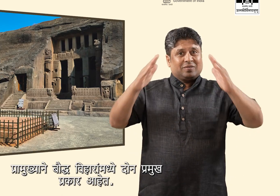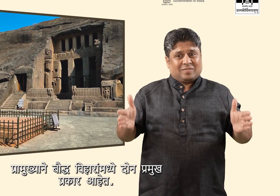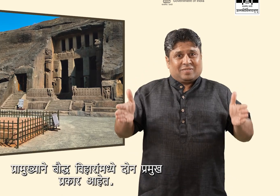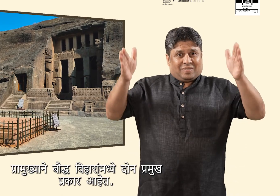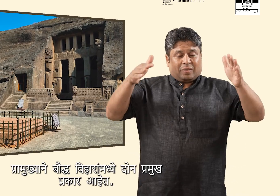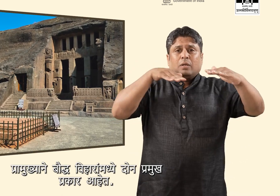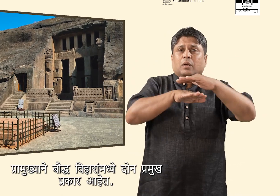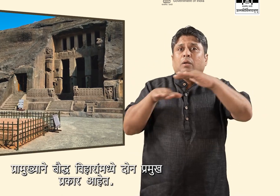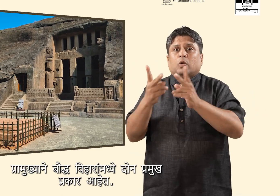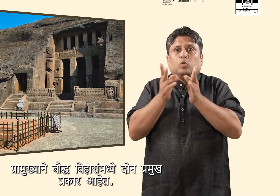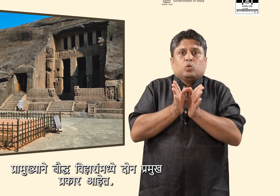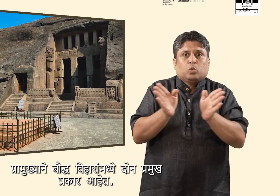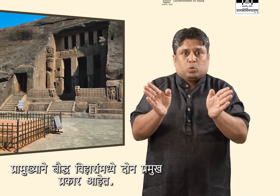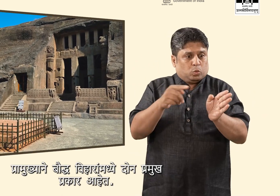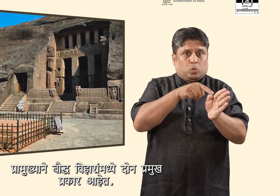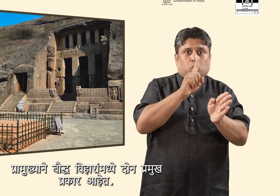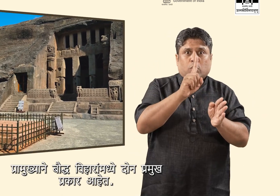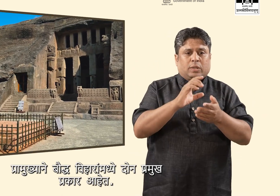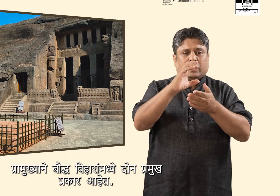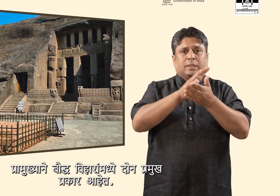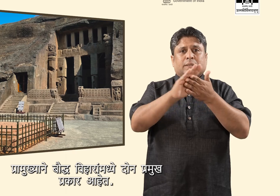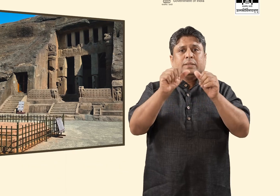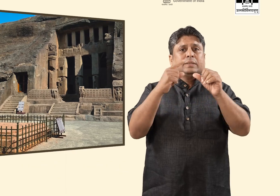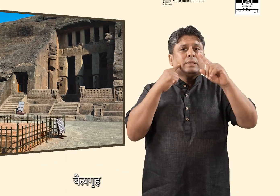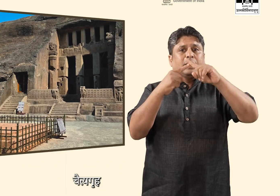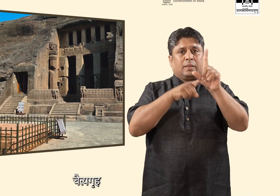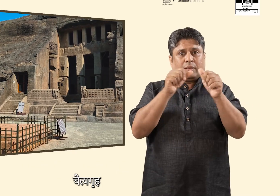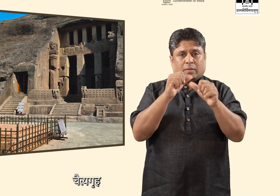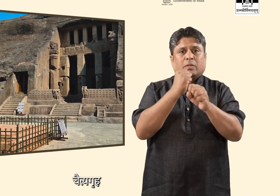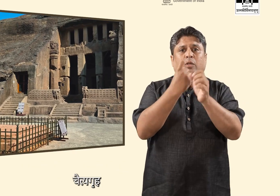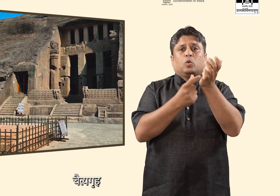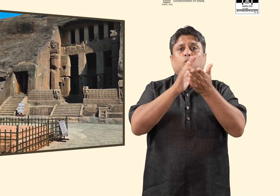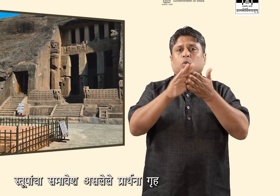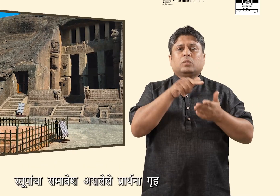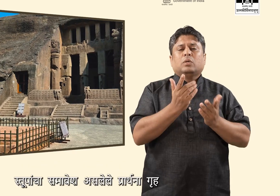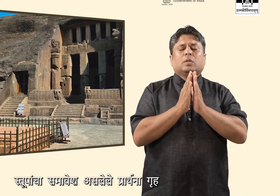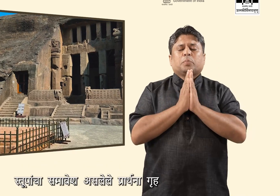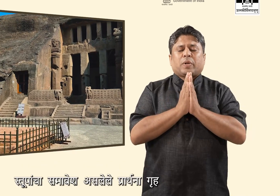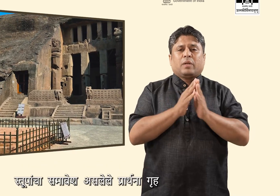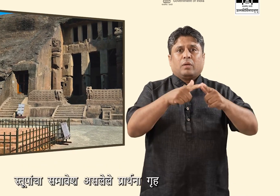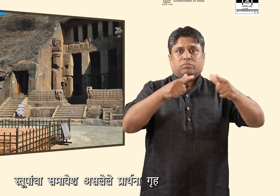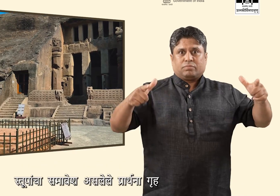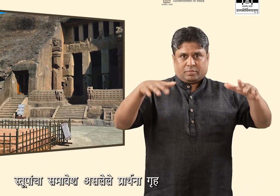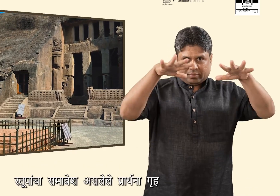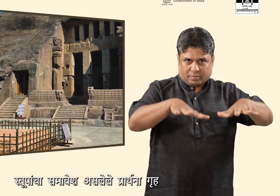प्रामुख्यानं बौद्ध विहारामध्ये 2 प्रमुख प्रकार आहेत: चैत्यगृह, स्तूपांचा समावेश असलेले